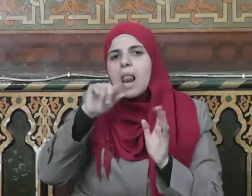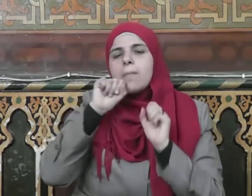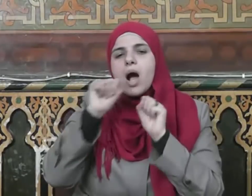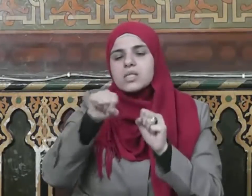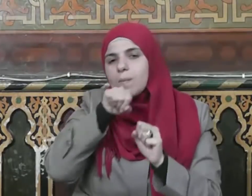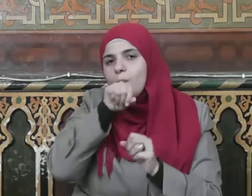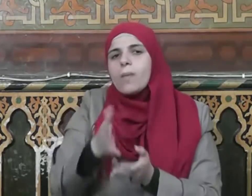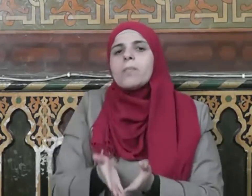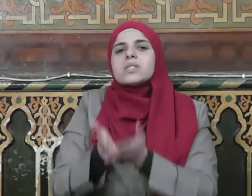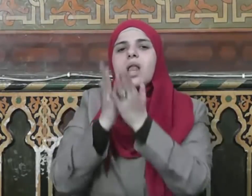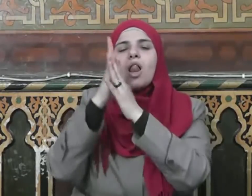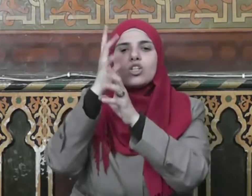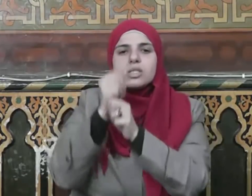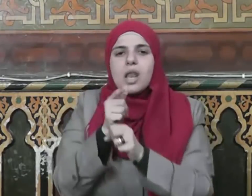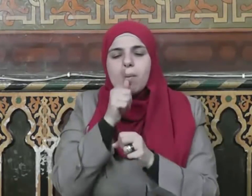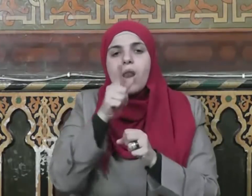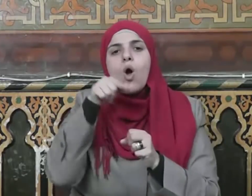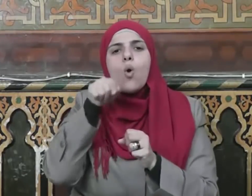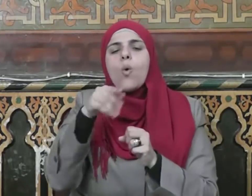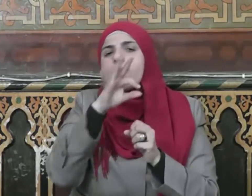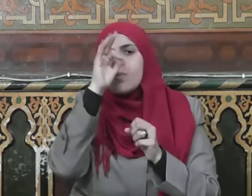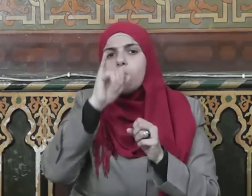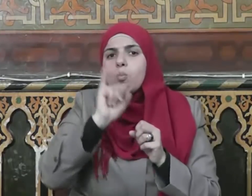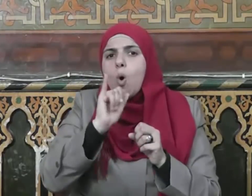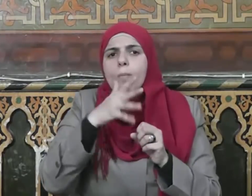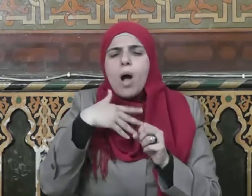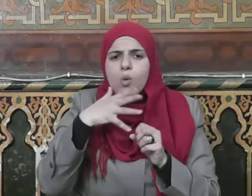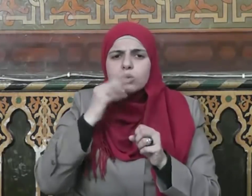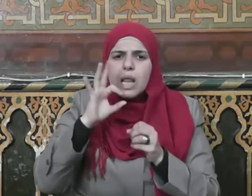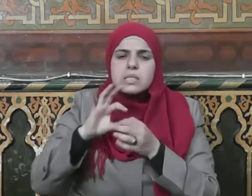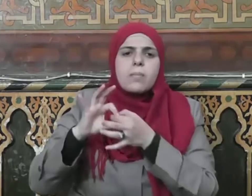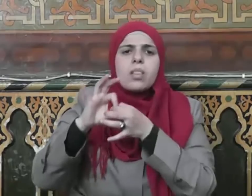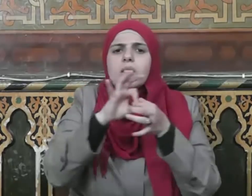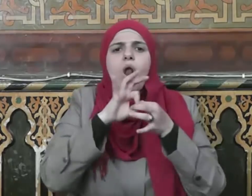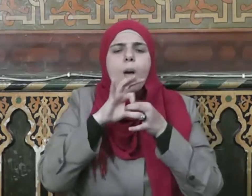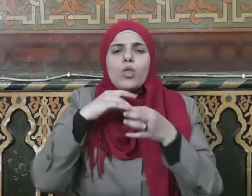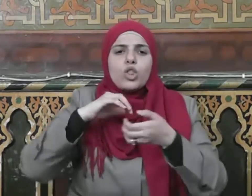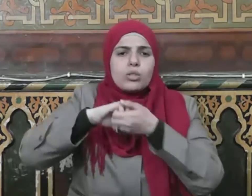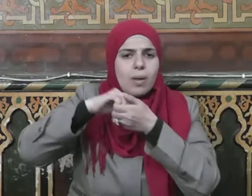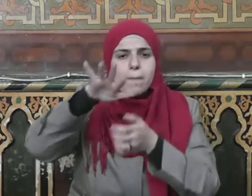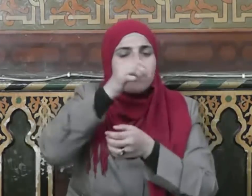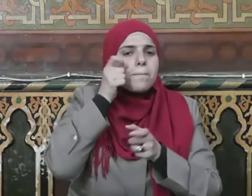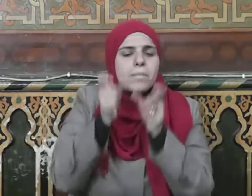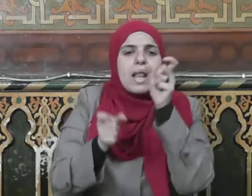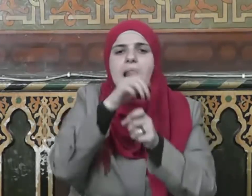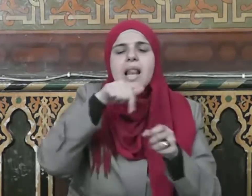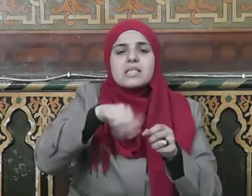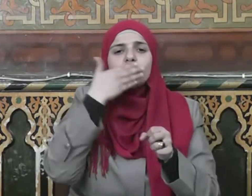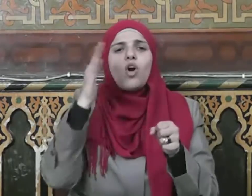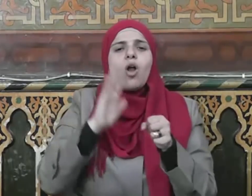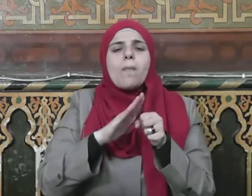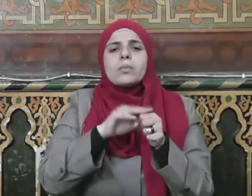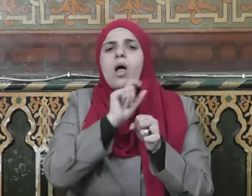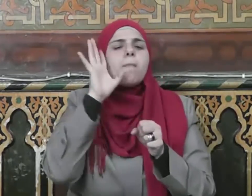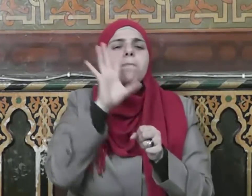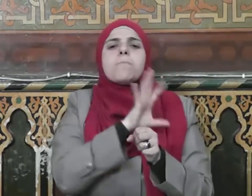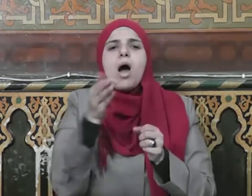عليه وسلم، وهو تعميق أواصر الترابط بين الناس في شهر البر والصلة،